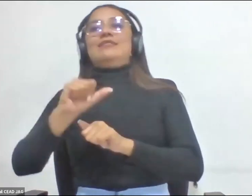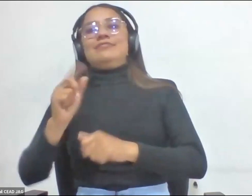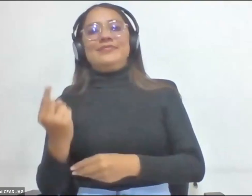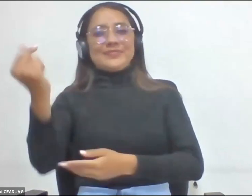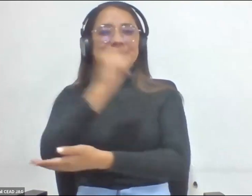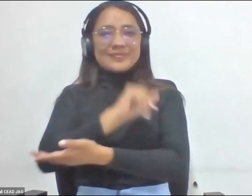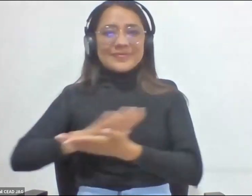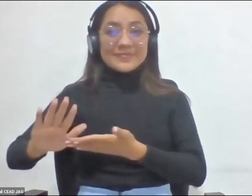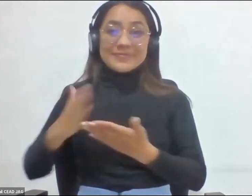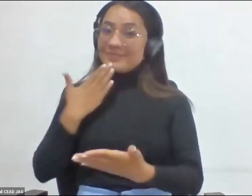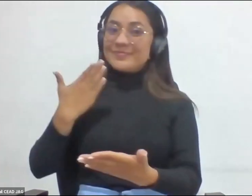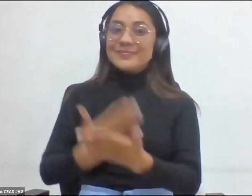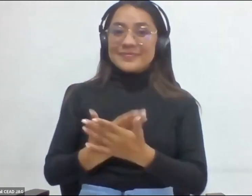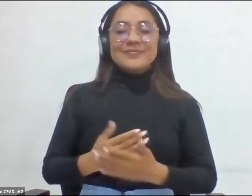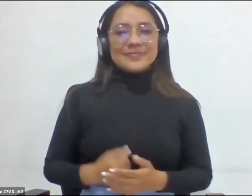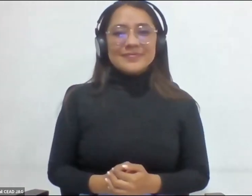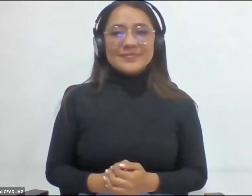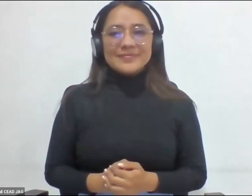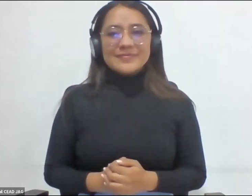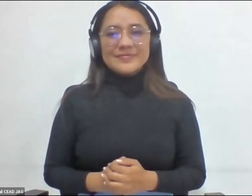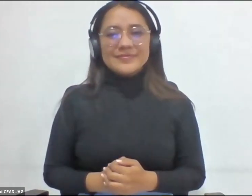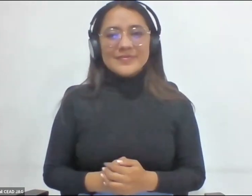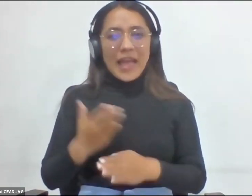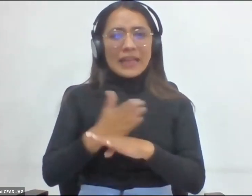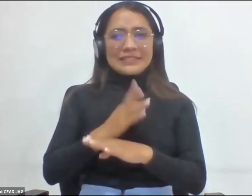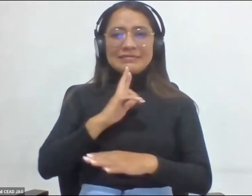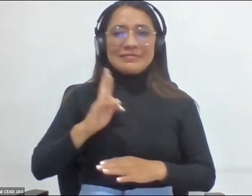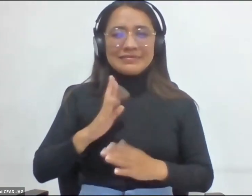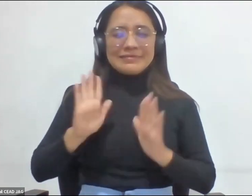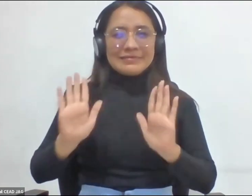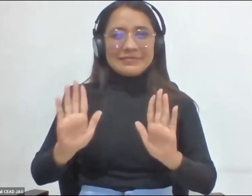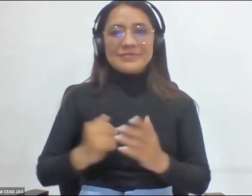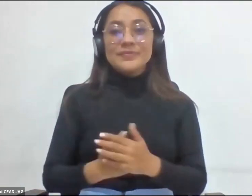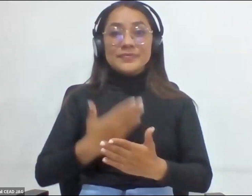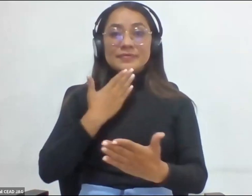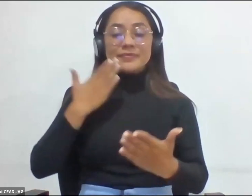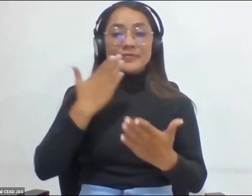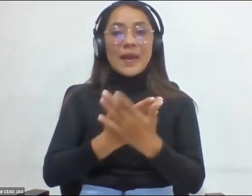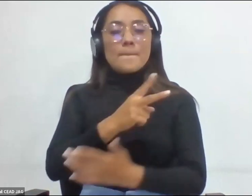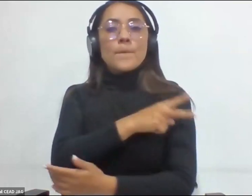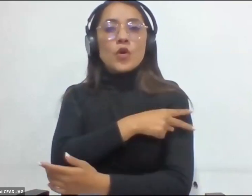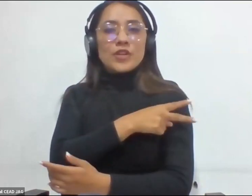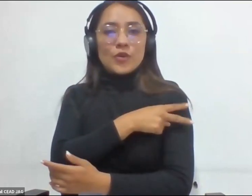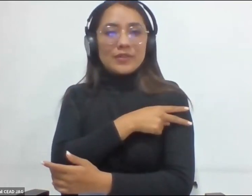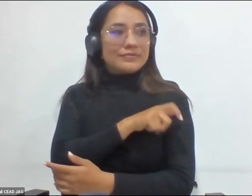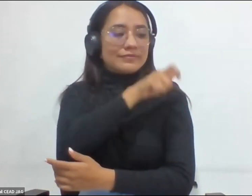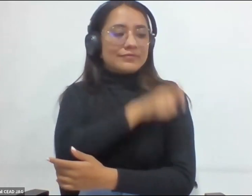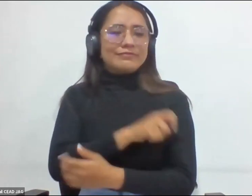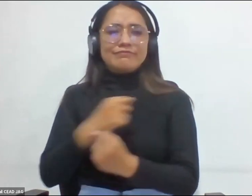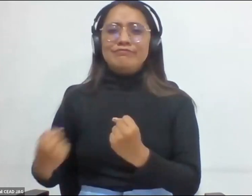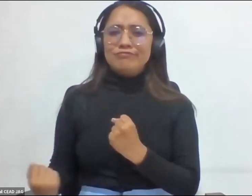gratuidad antes de contestarte esta pregunta también Quiero agradecer a nuestra monitora que nos ha apoyado